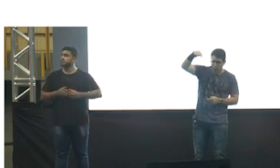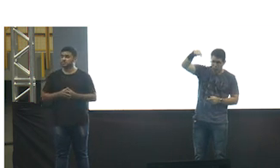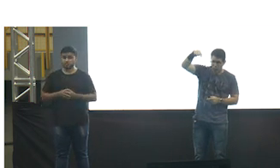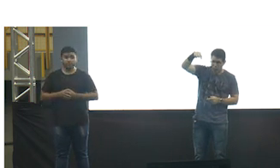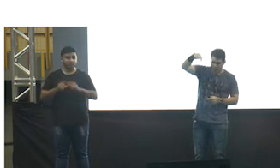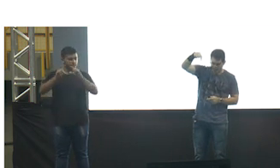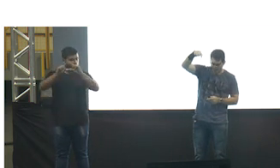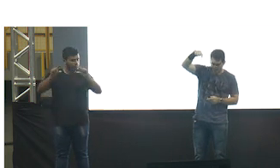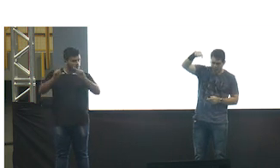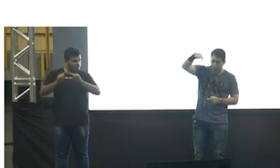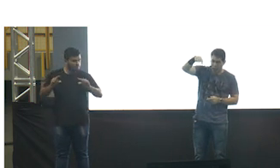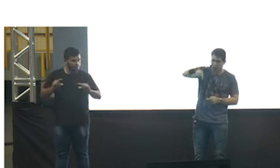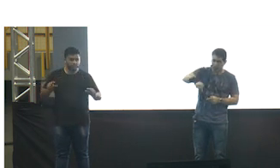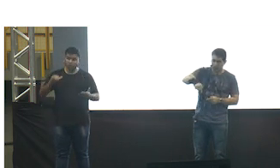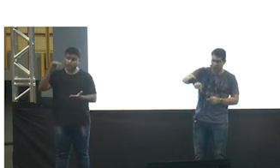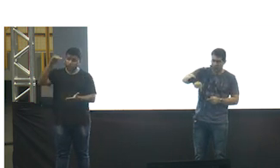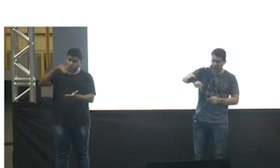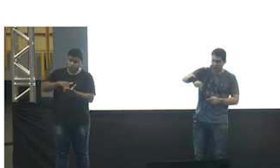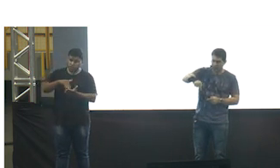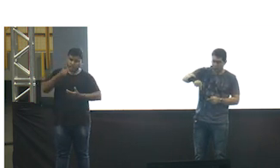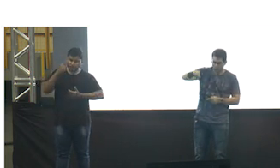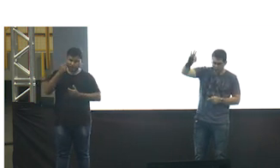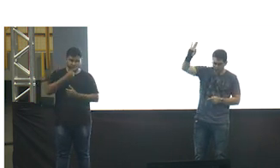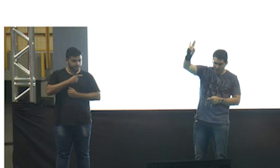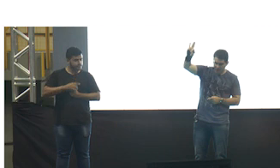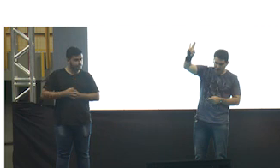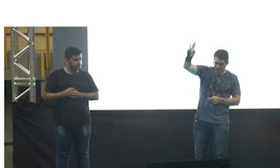lá embaixo a última reação química, a última?